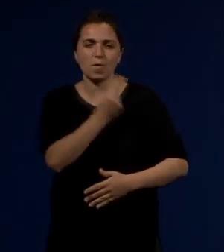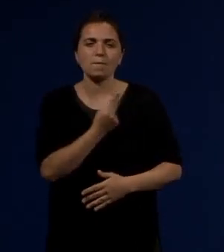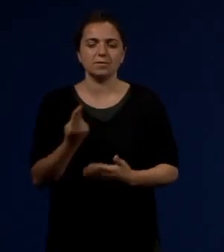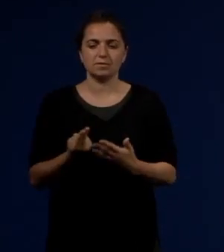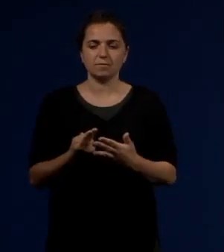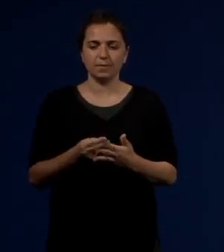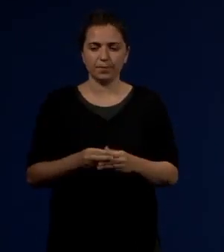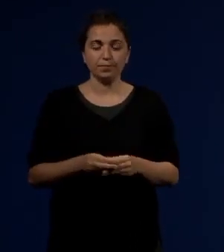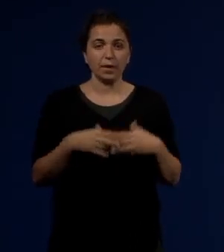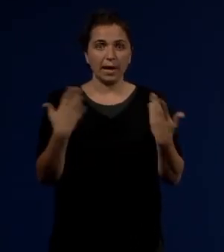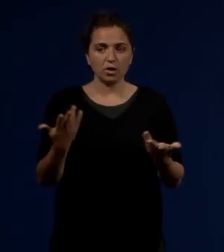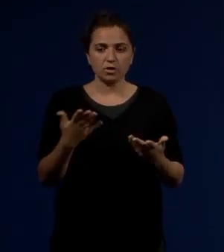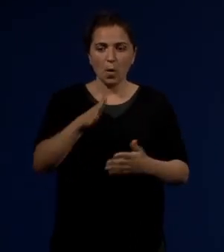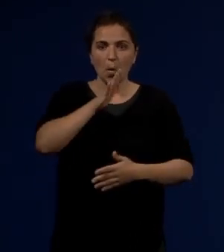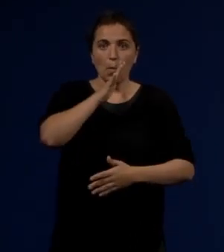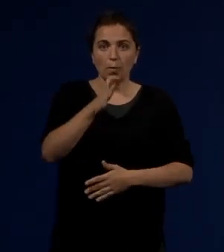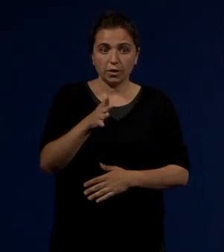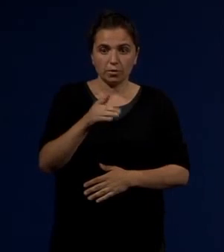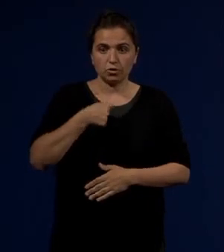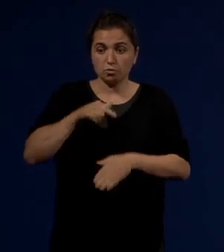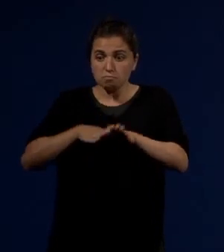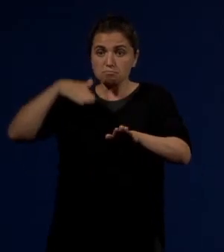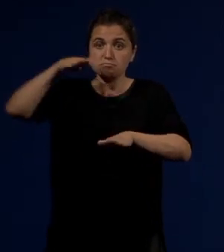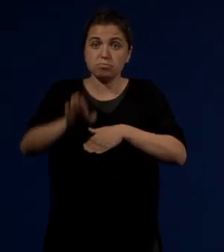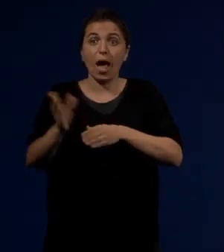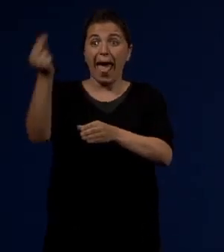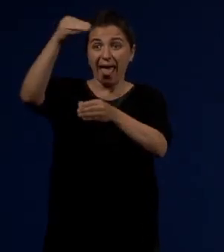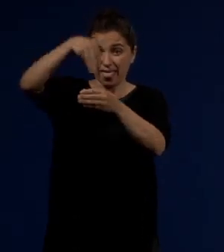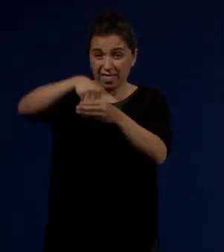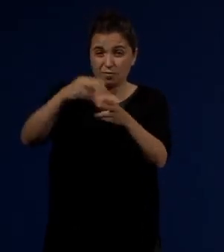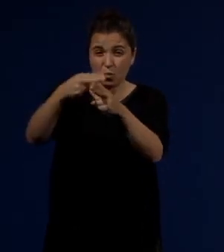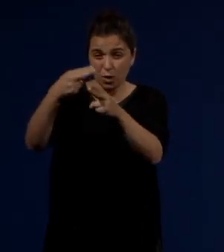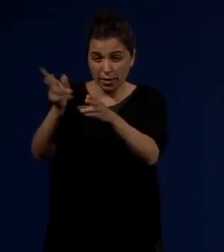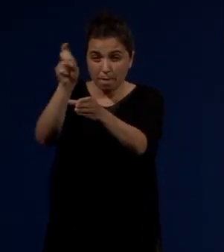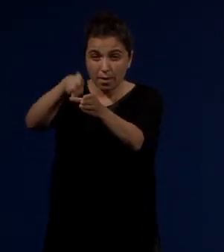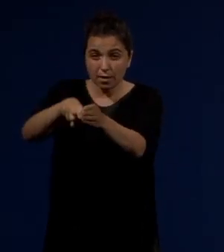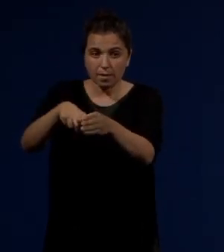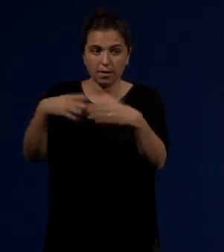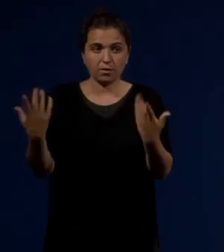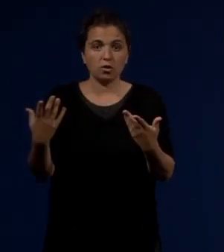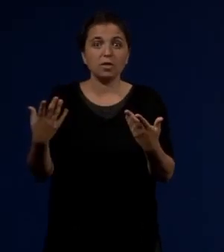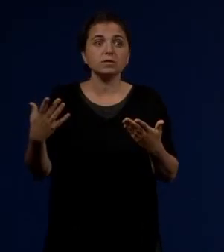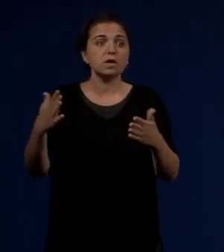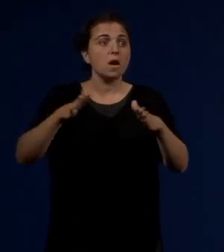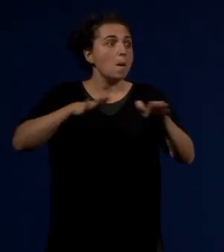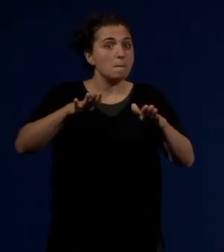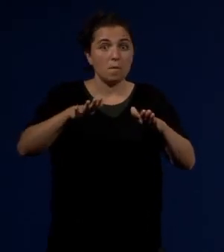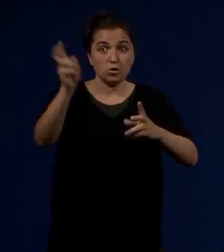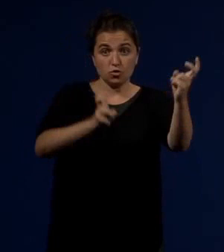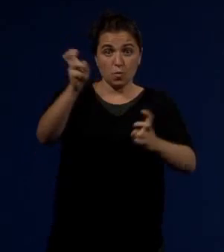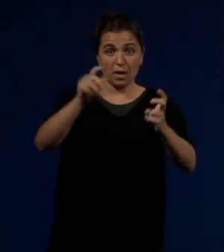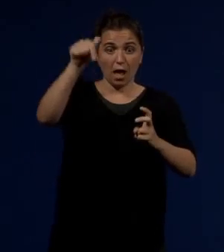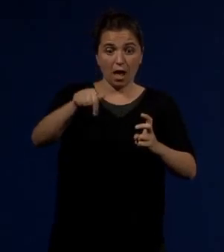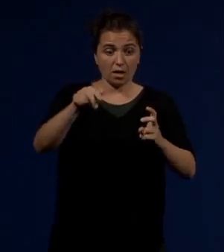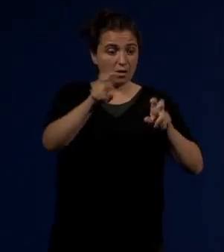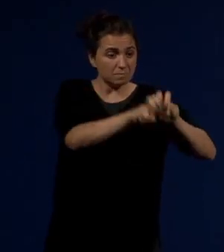falarei xa hoxe das razóns que me levaron a min a dar este paso á política, porque non foron distintas as que vos moveron a todas e todos vos a estar hoxe aquí, sentados